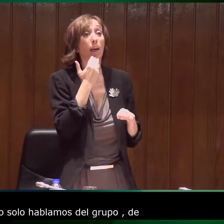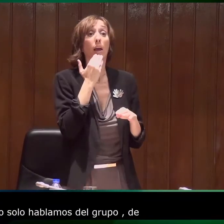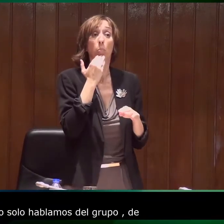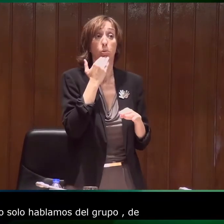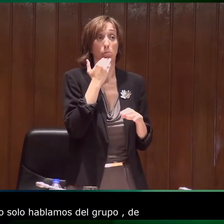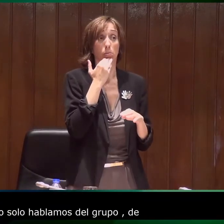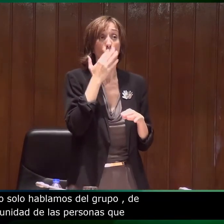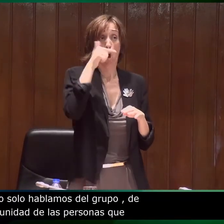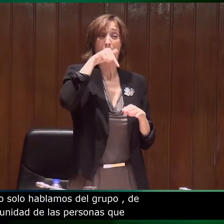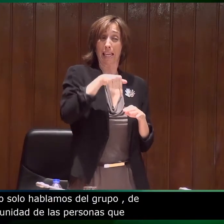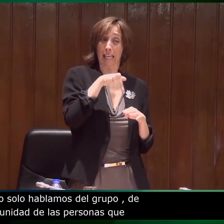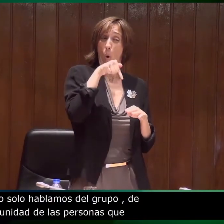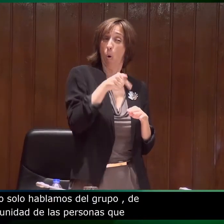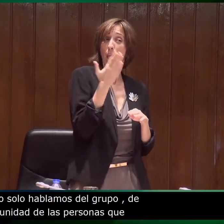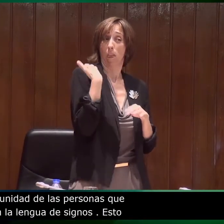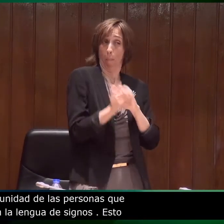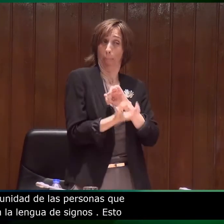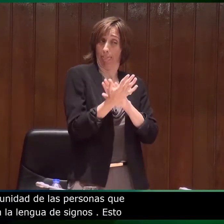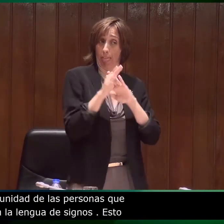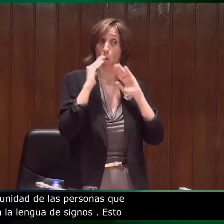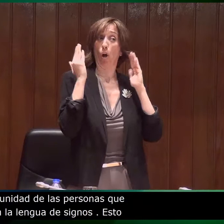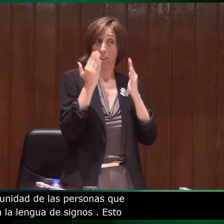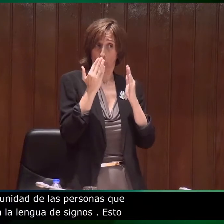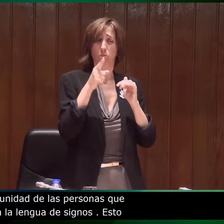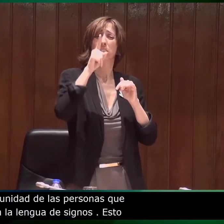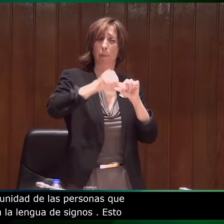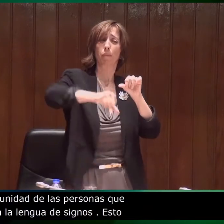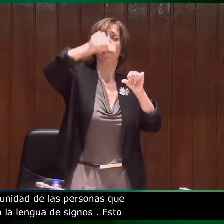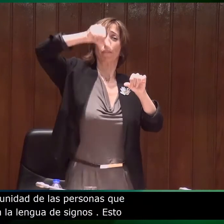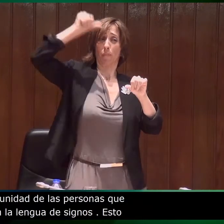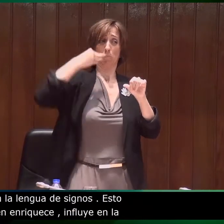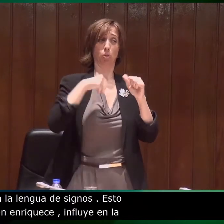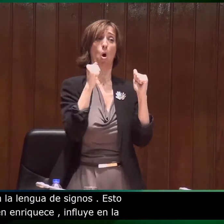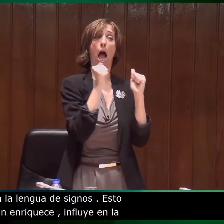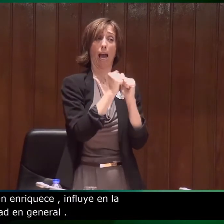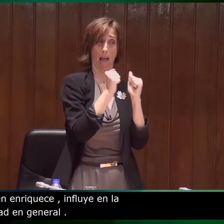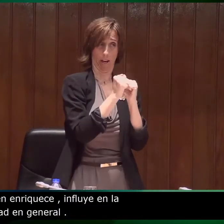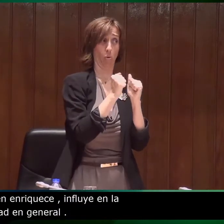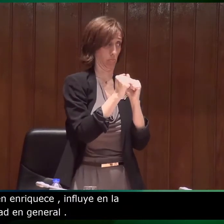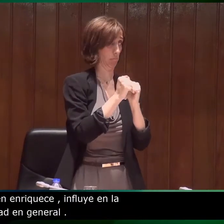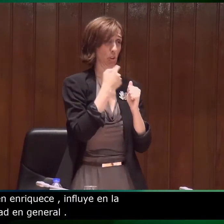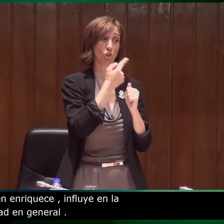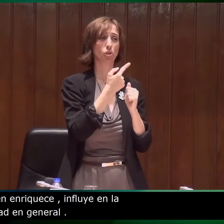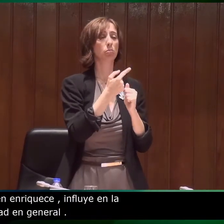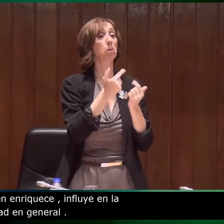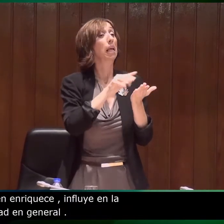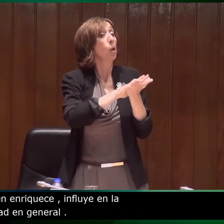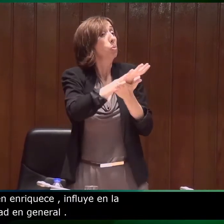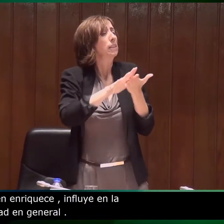en la sociedad en general ayer y hoy durante estos días en el congreso también recordaréis a Ángel herrero